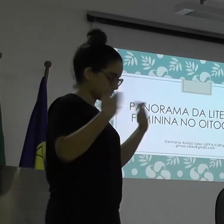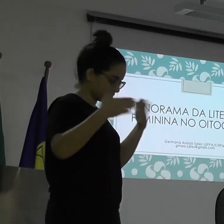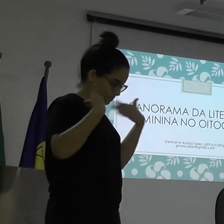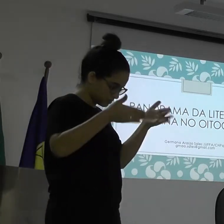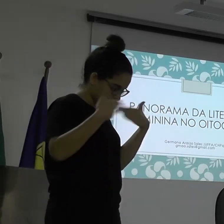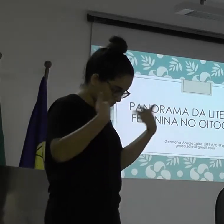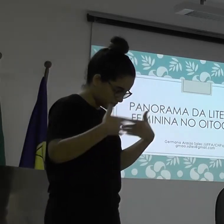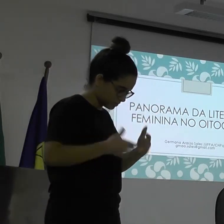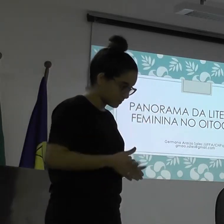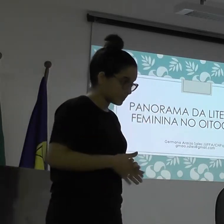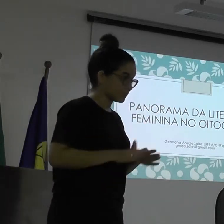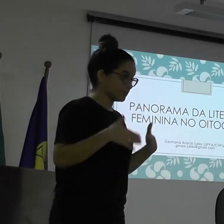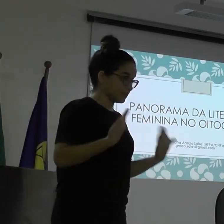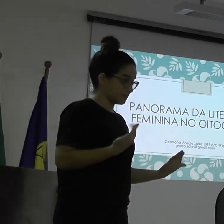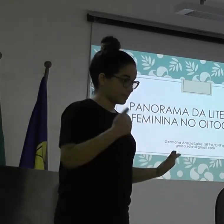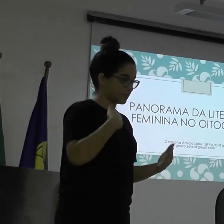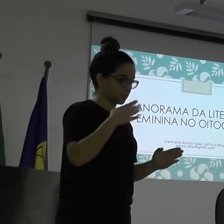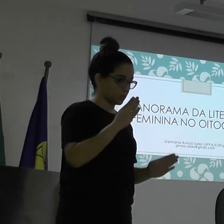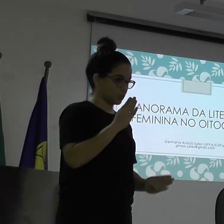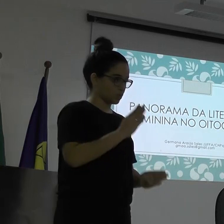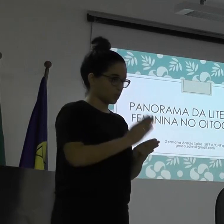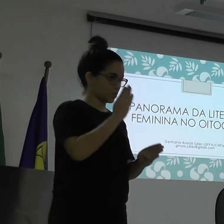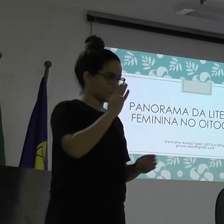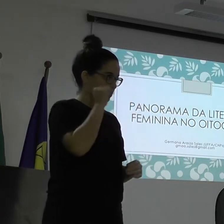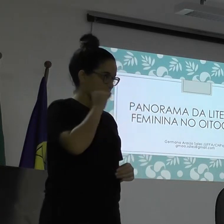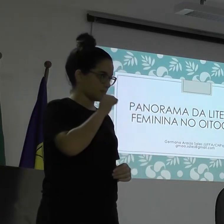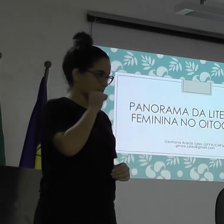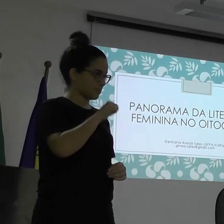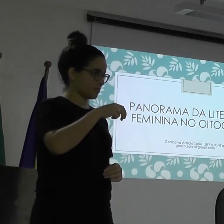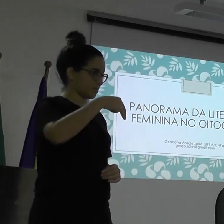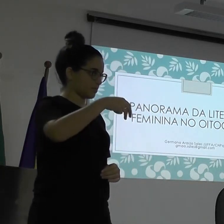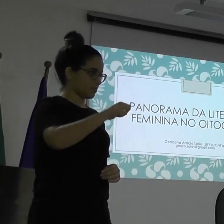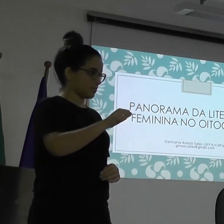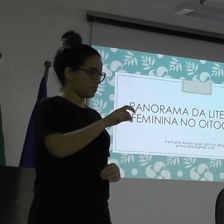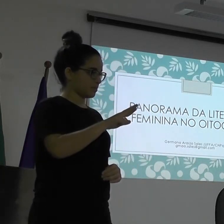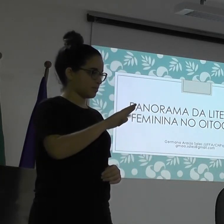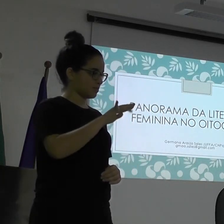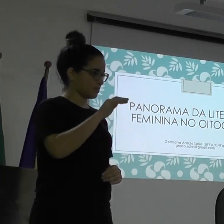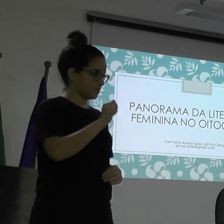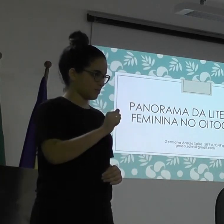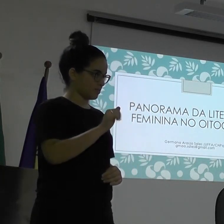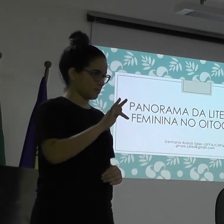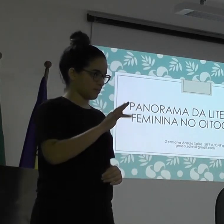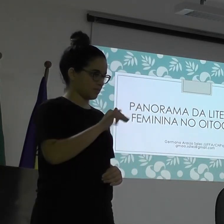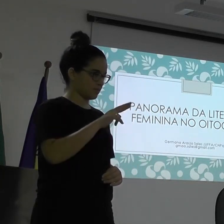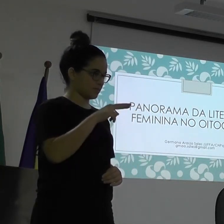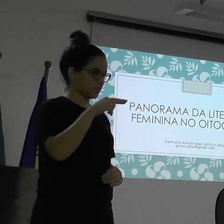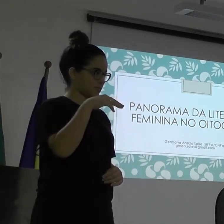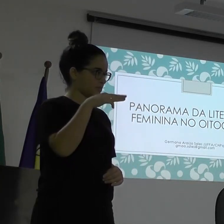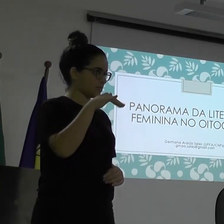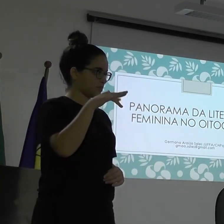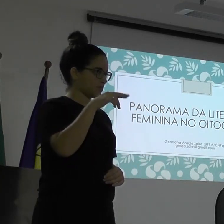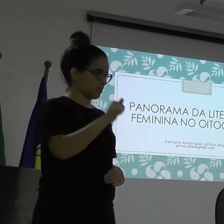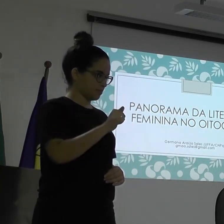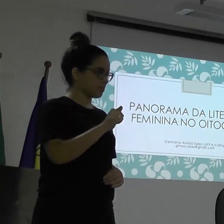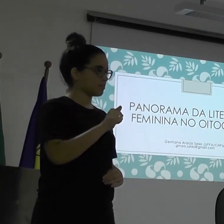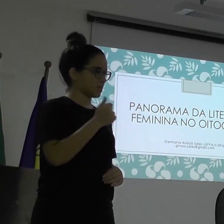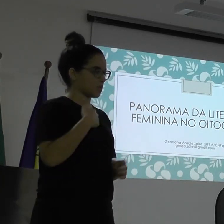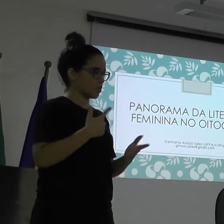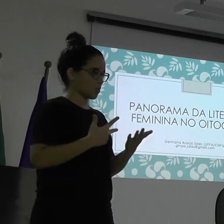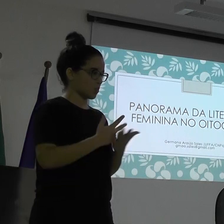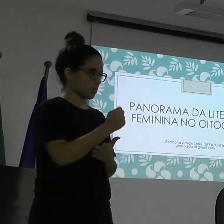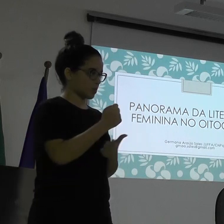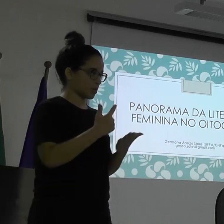quando eu descobri a Maria Firmina, quando eu fiz o doutorado, né? Comprei o livro que eu tenho dela,